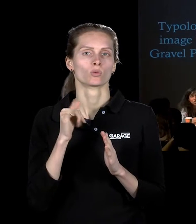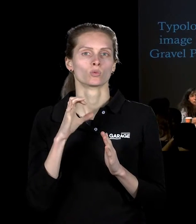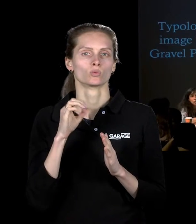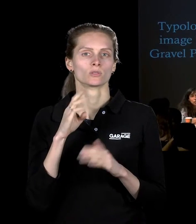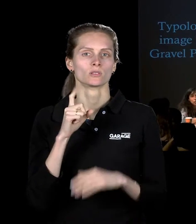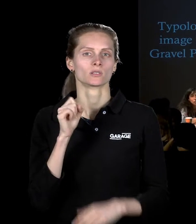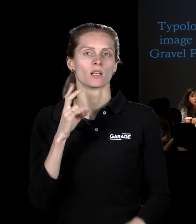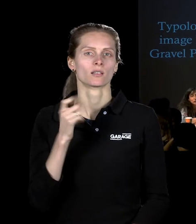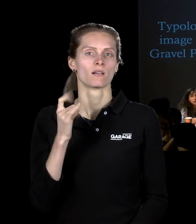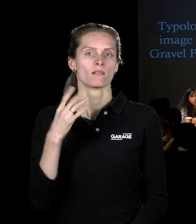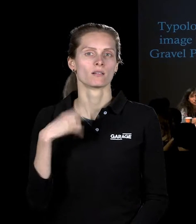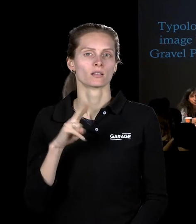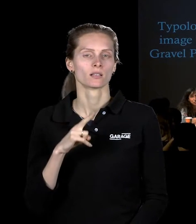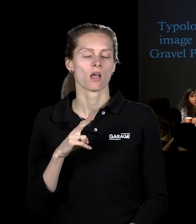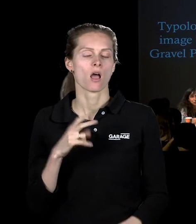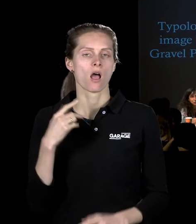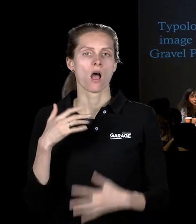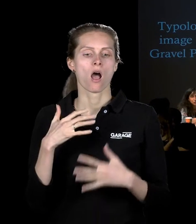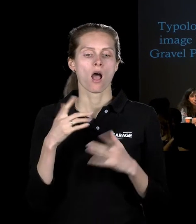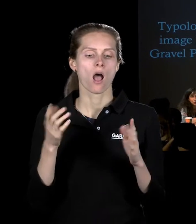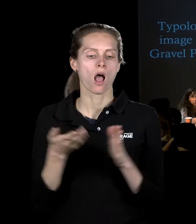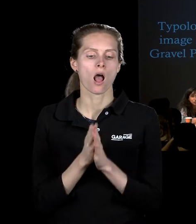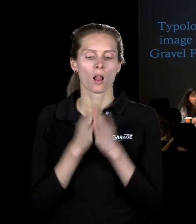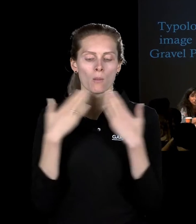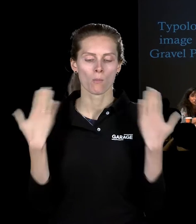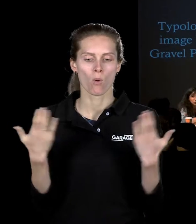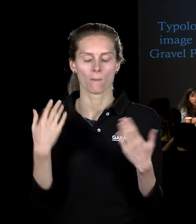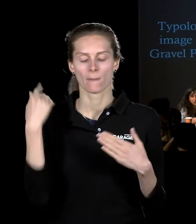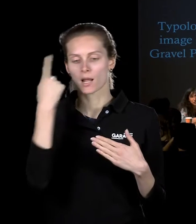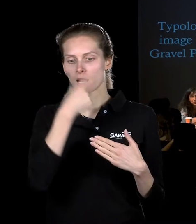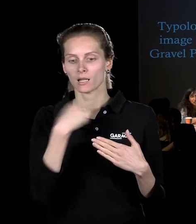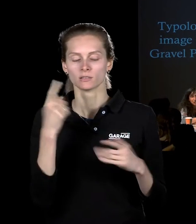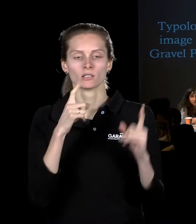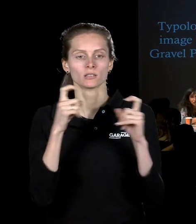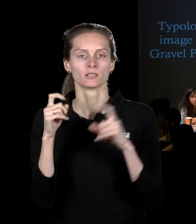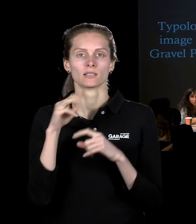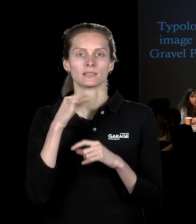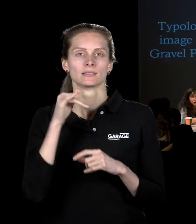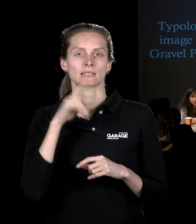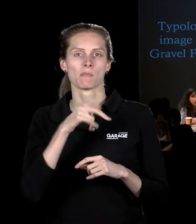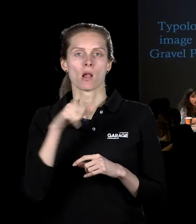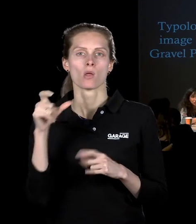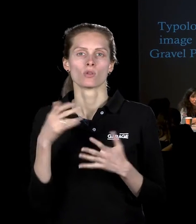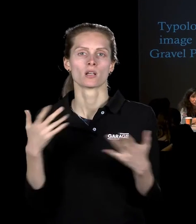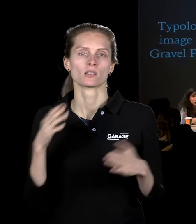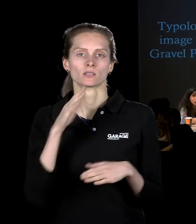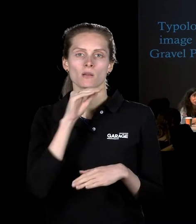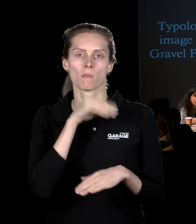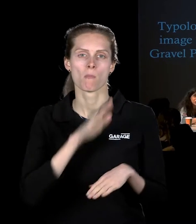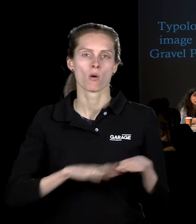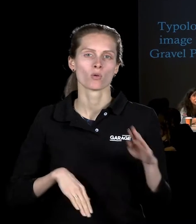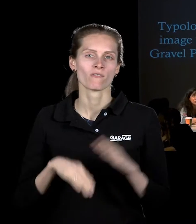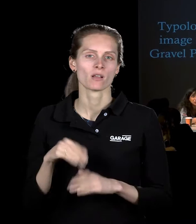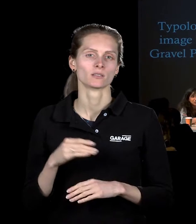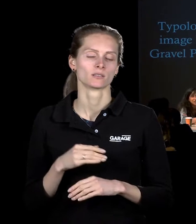снимал альбому «Огромному лице нашего времени», где он снимал типологию людей разных профессий, разных там, где были